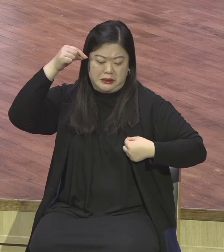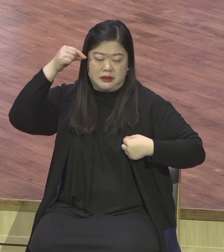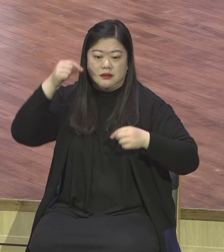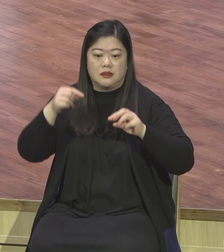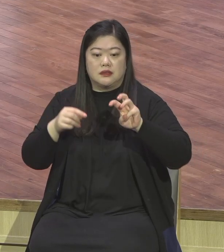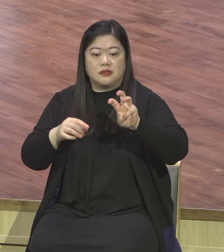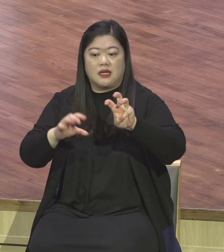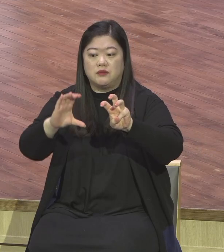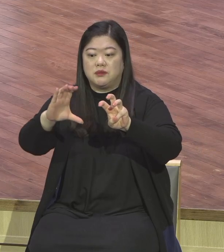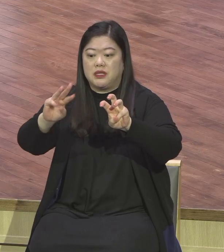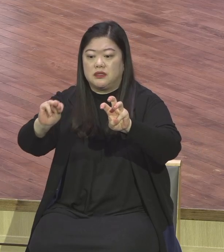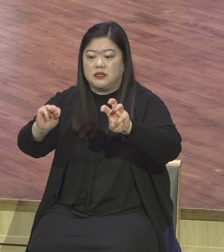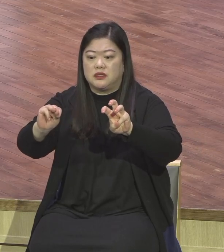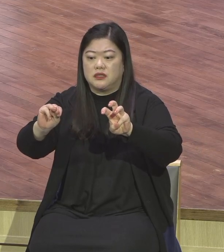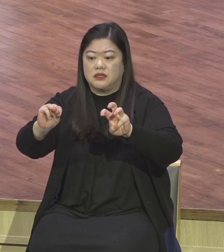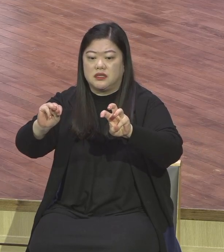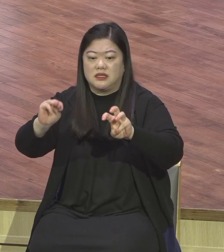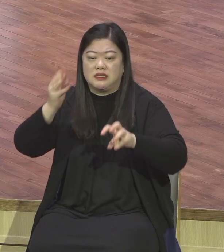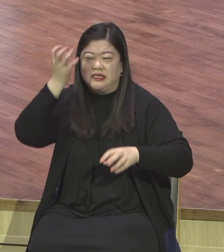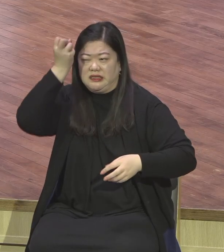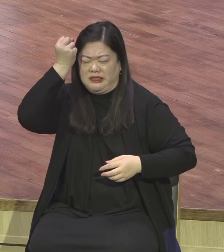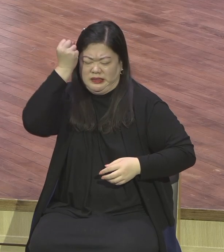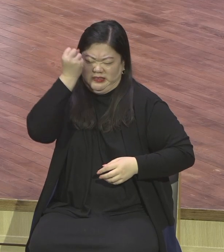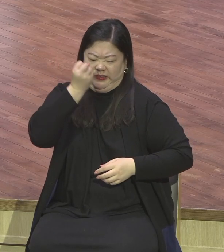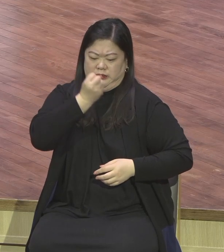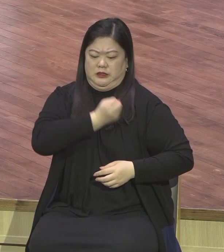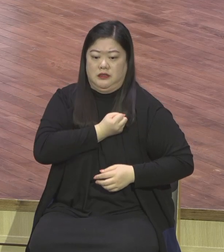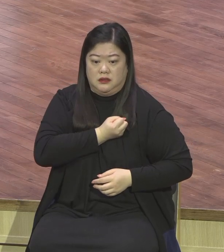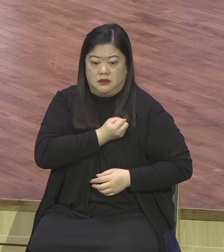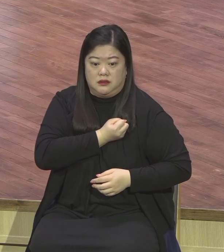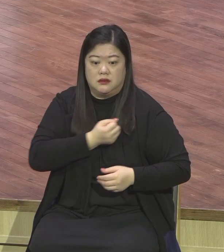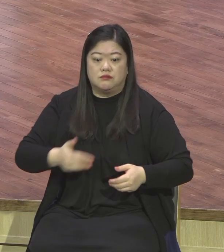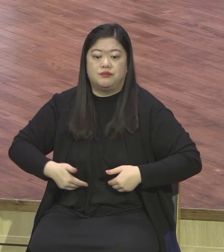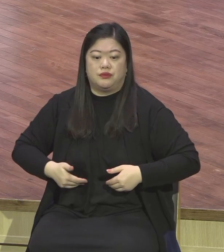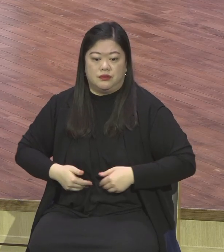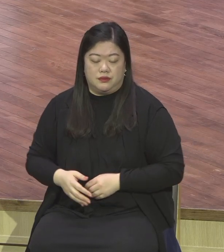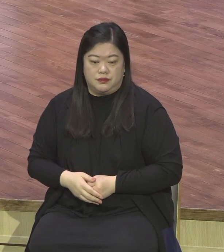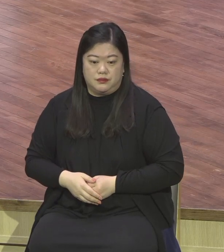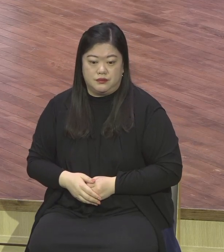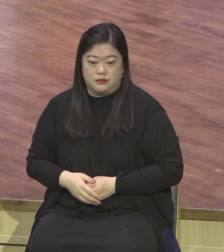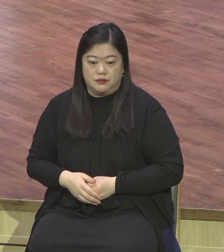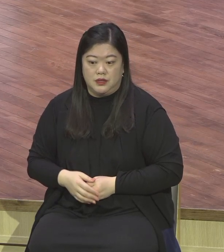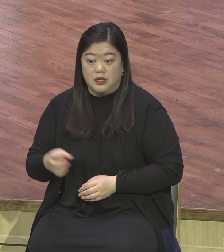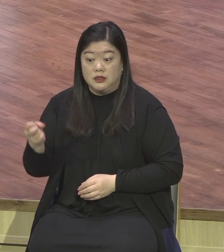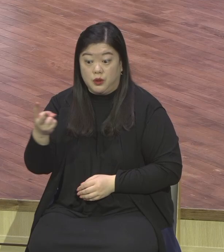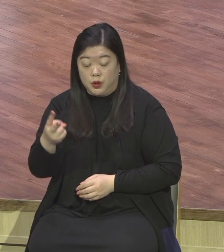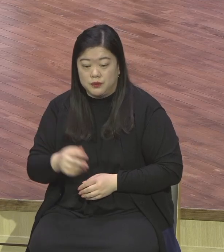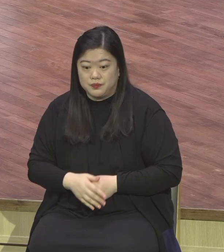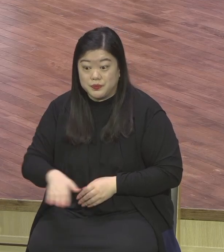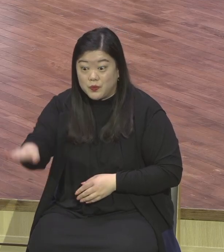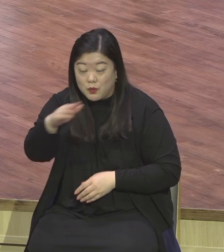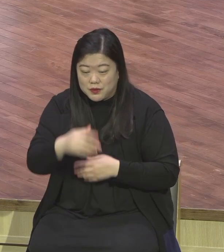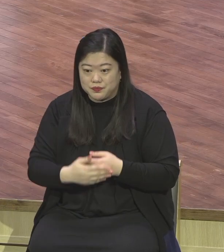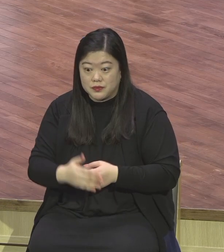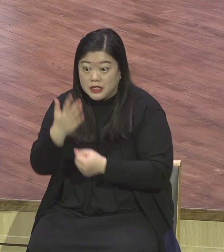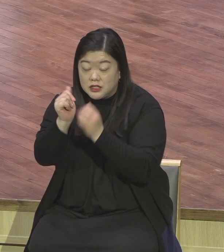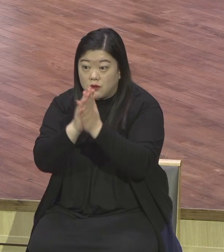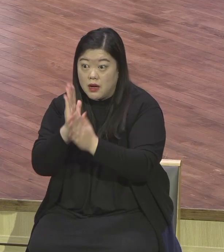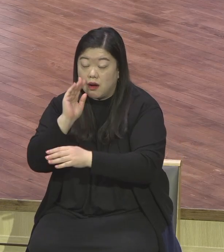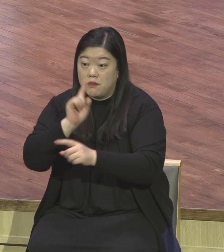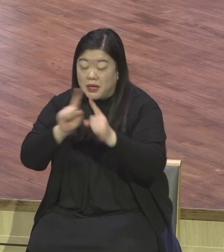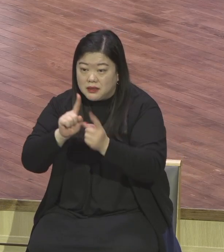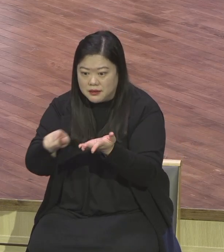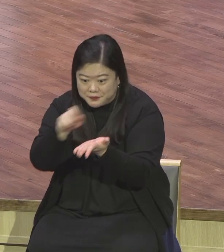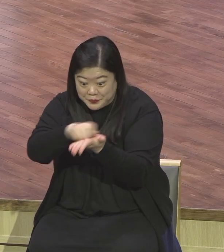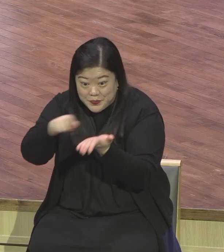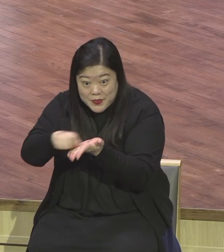신명 속이 예배 후에 설교 적은 노트를 덮지 마시고 여러분이요 여러분에게 레마로